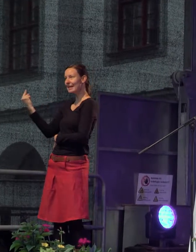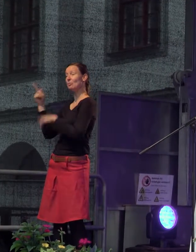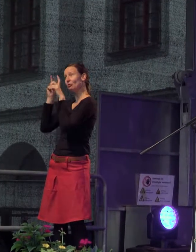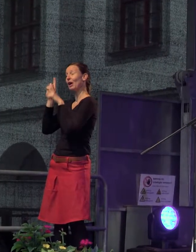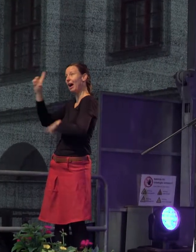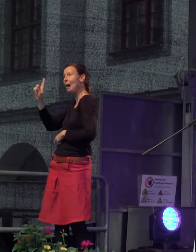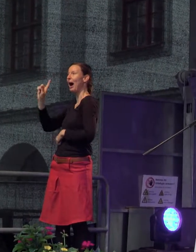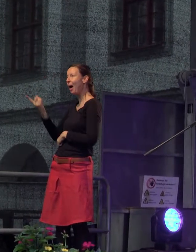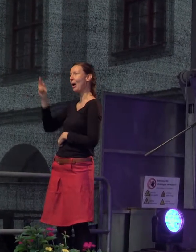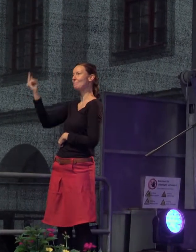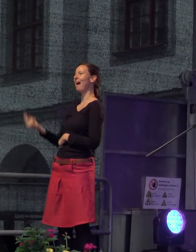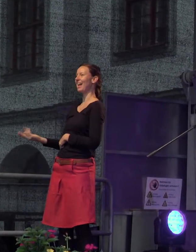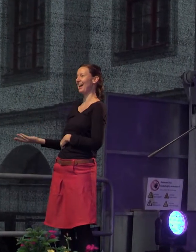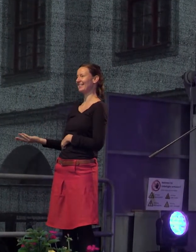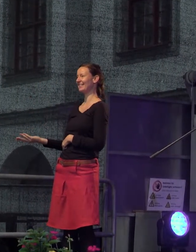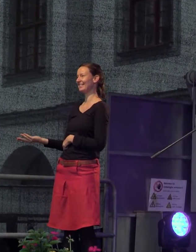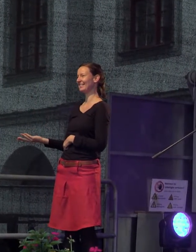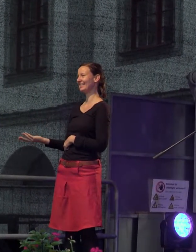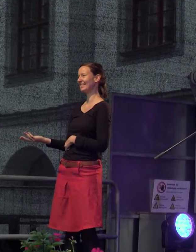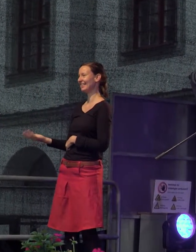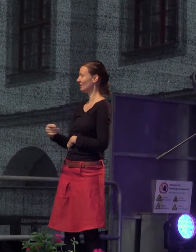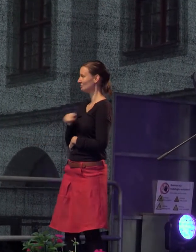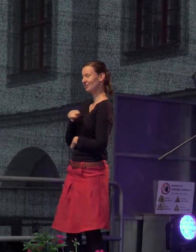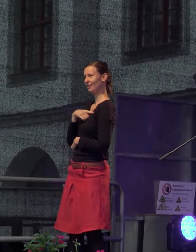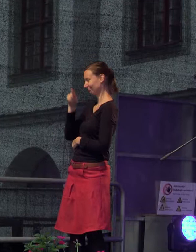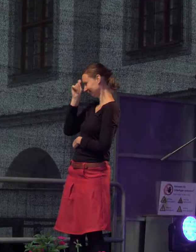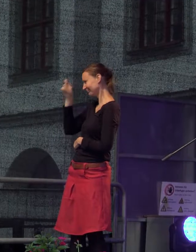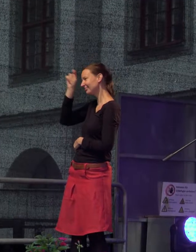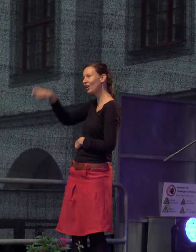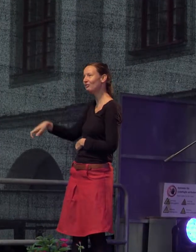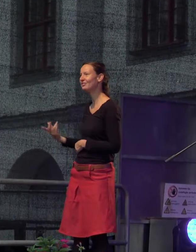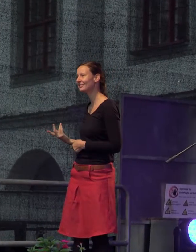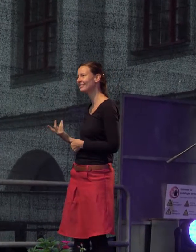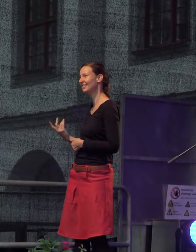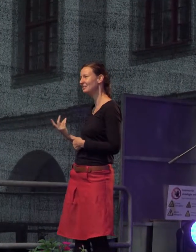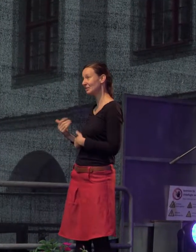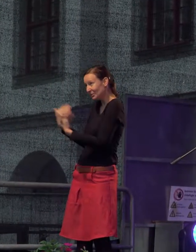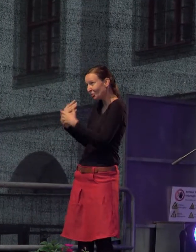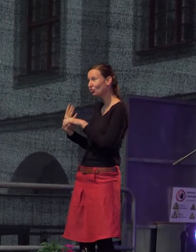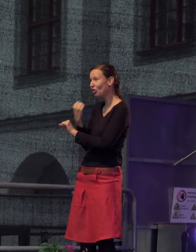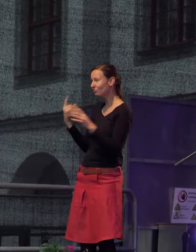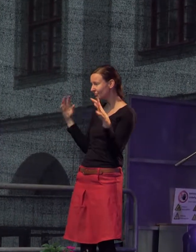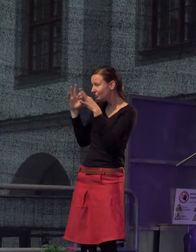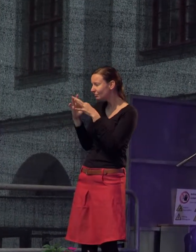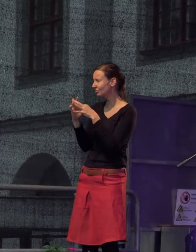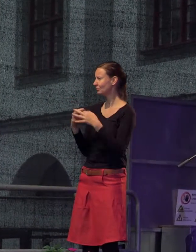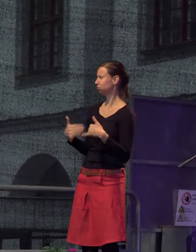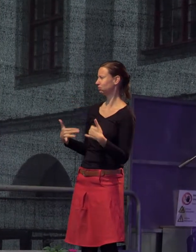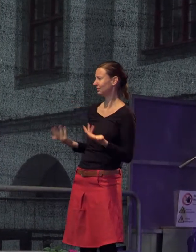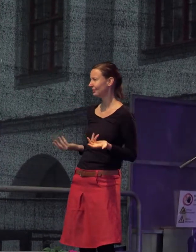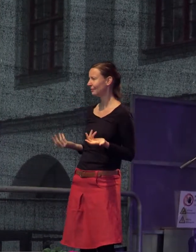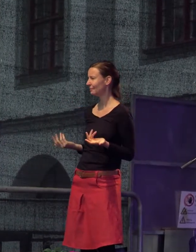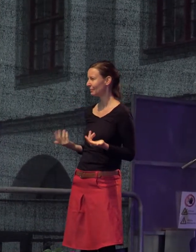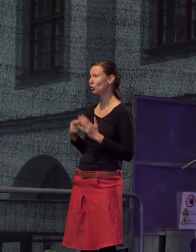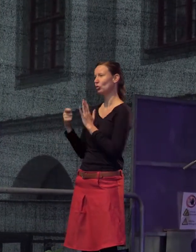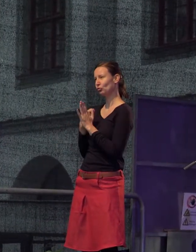ich solle in den größten respekt für diese leistung und denke dass sich die jury vollkommen